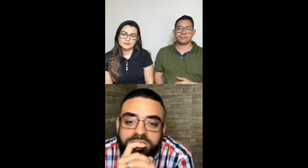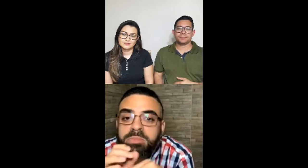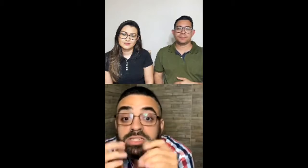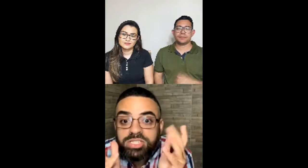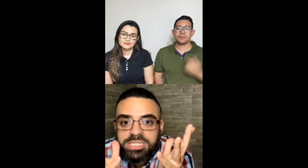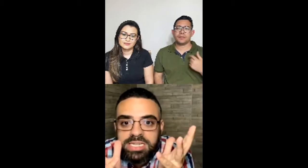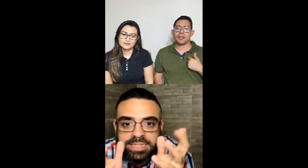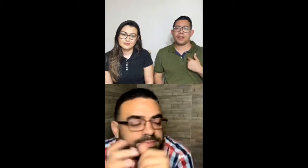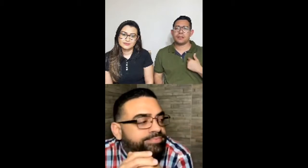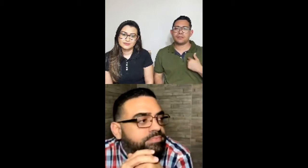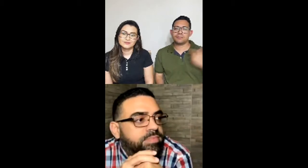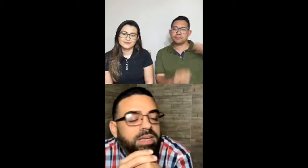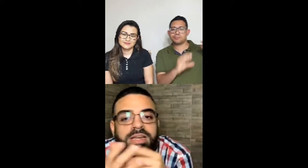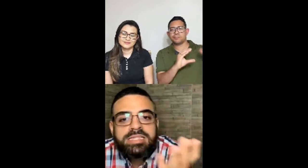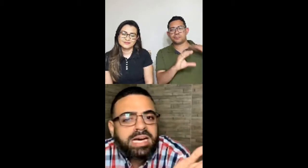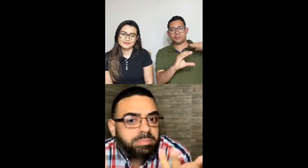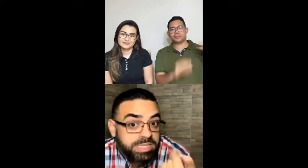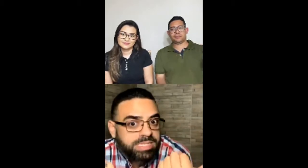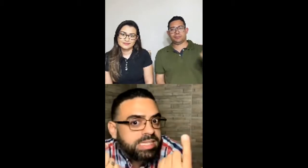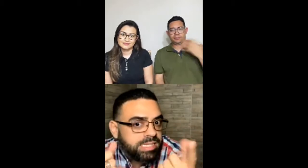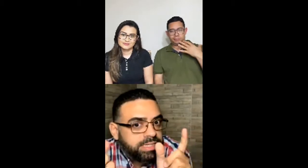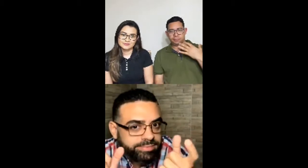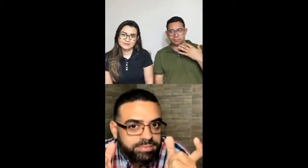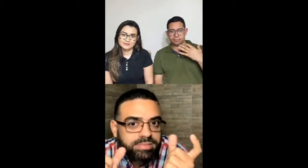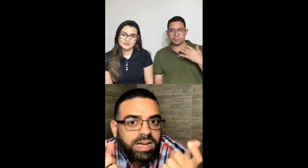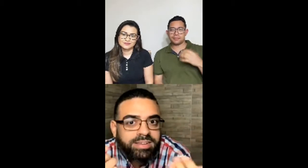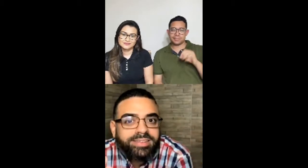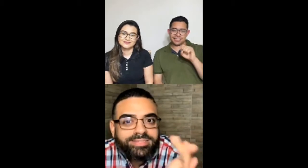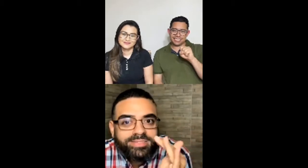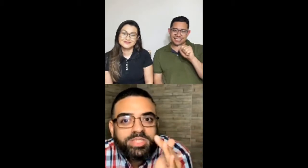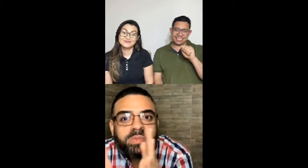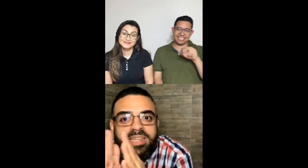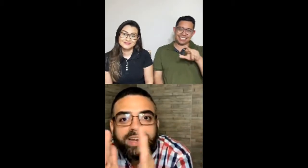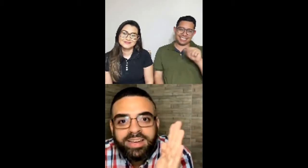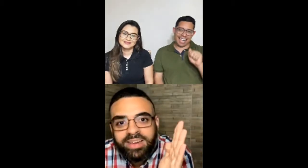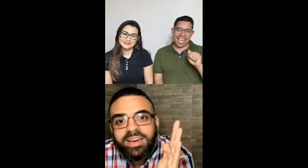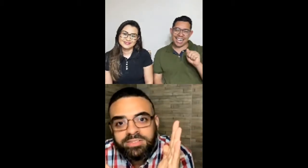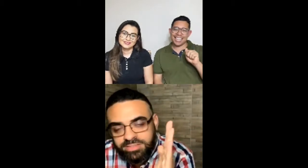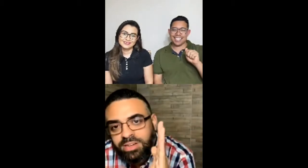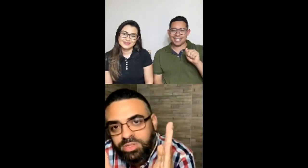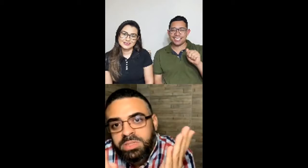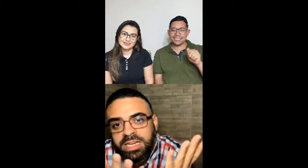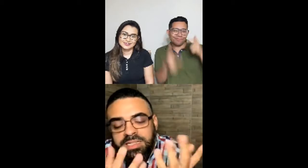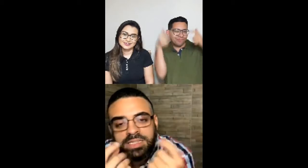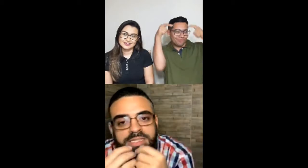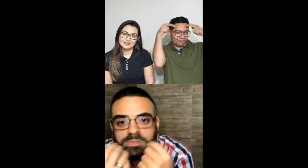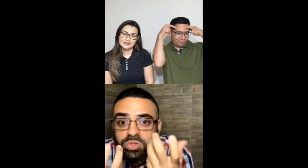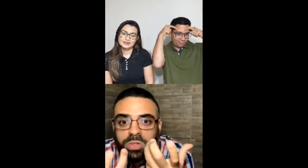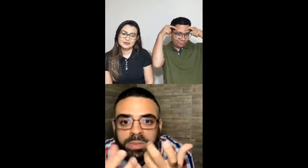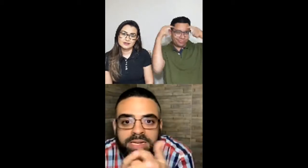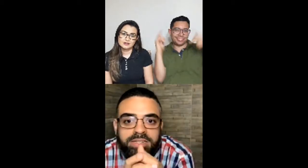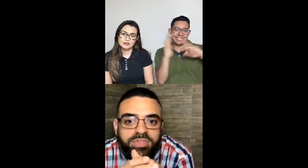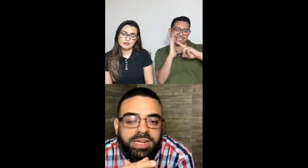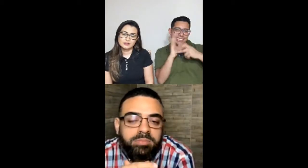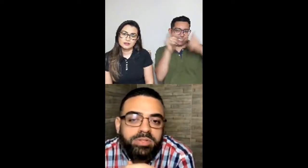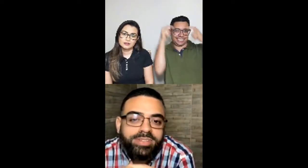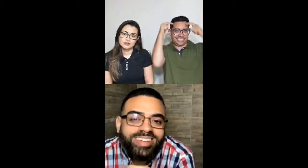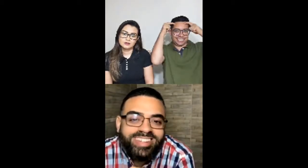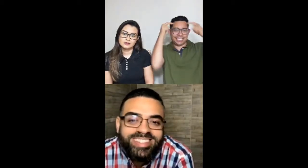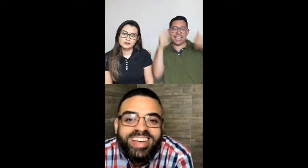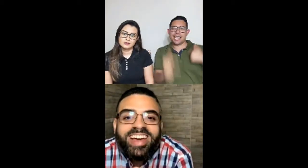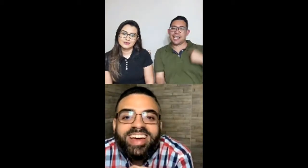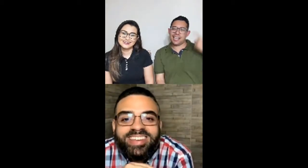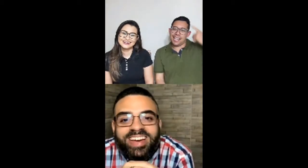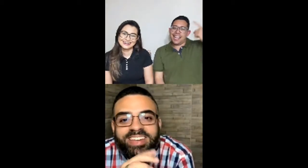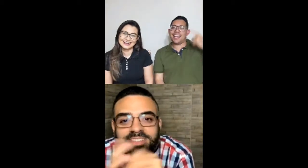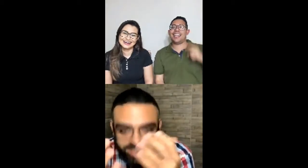assim: hoje é o aniversário da tia Sara. Eu chamei de tia Sara. Sara, princesa, né? Aí o